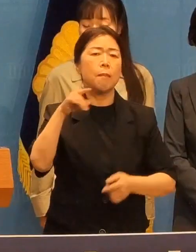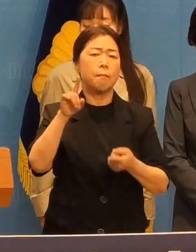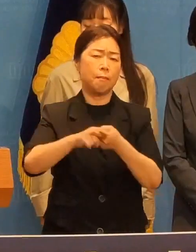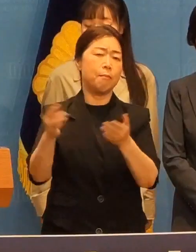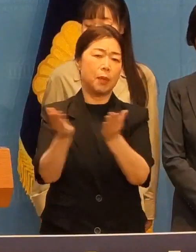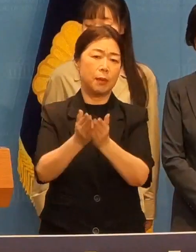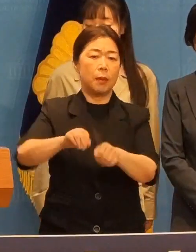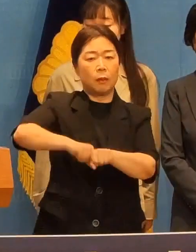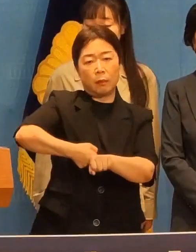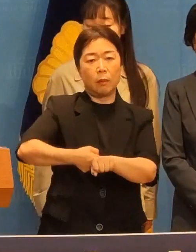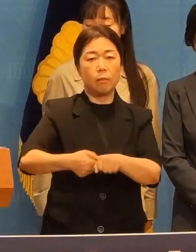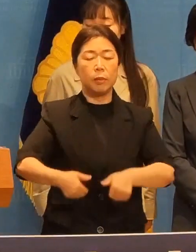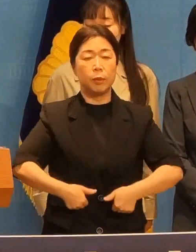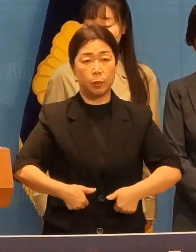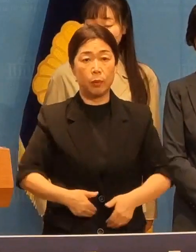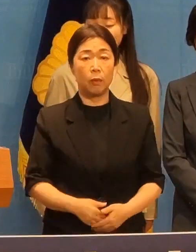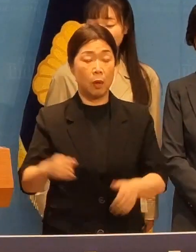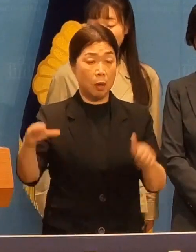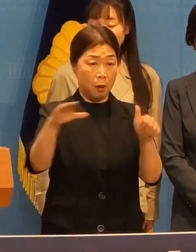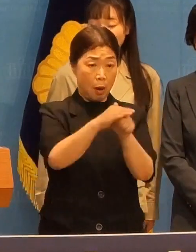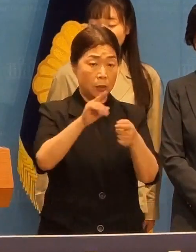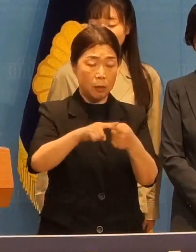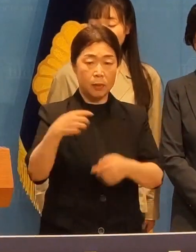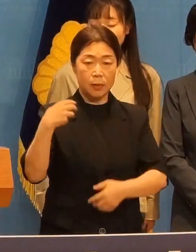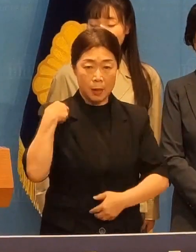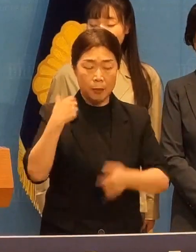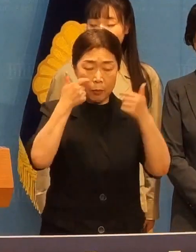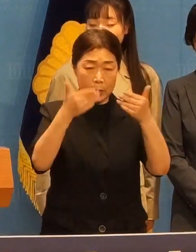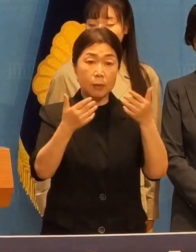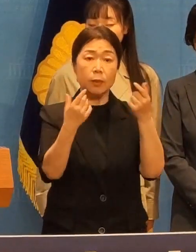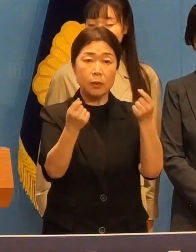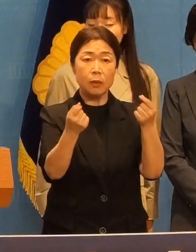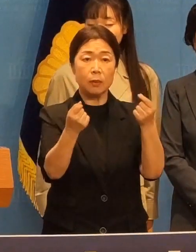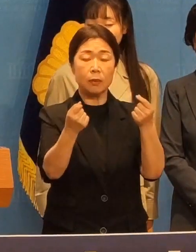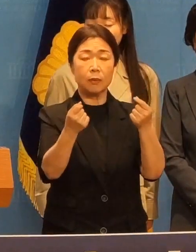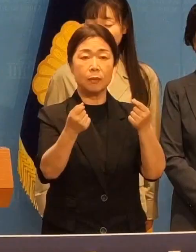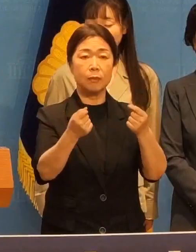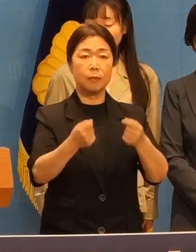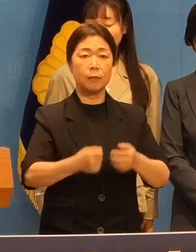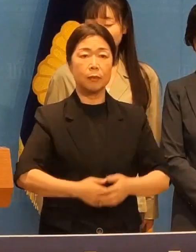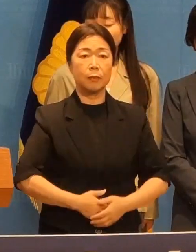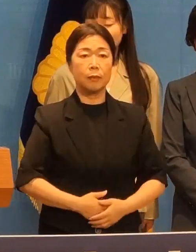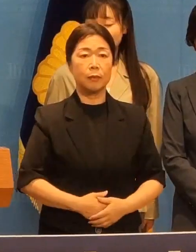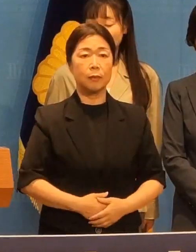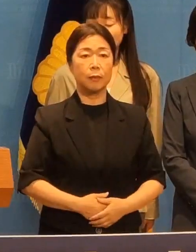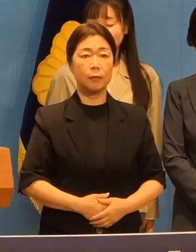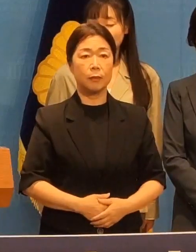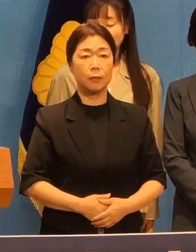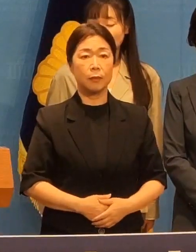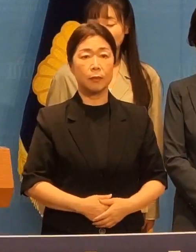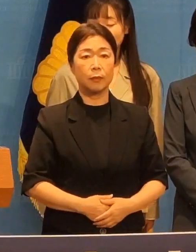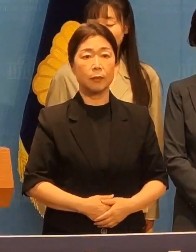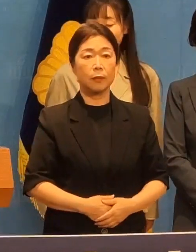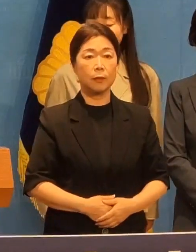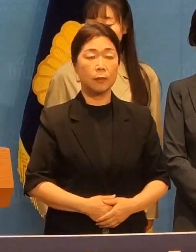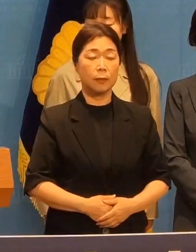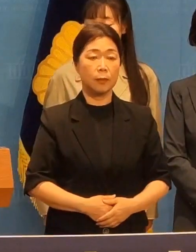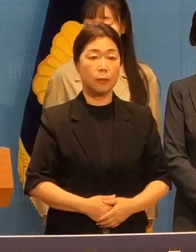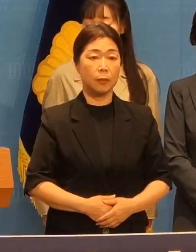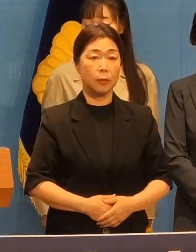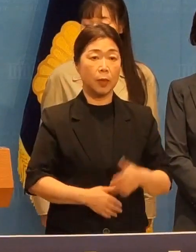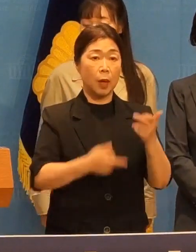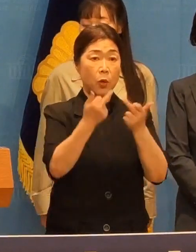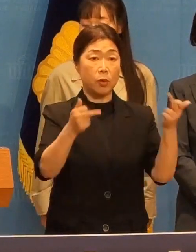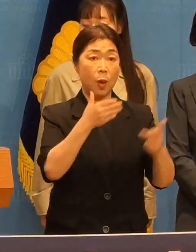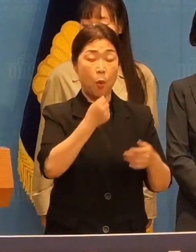엄중한 대가를 치르고 그 가해에 대한 책임을 지는 것이 마땅한 민주사회의 모습일 것입니다. 형제복지원